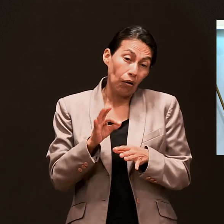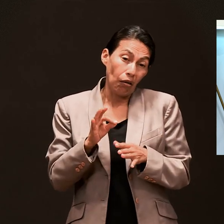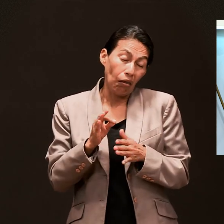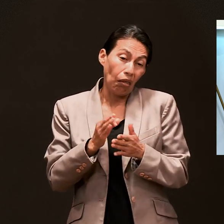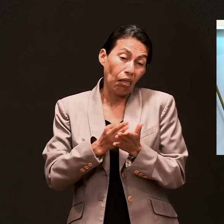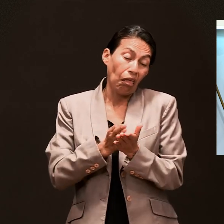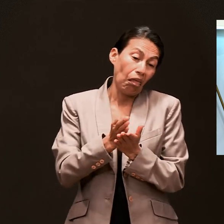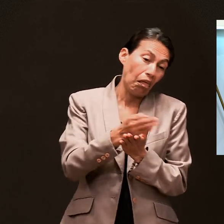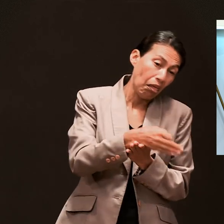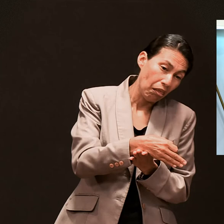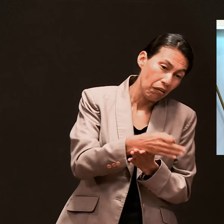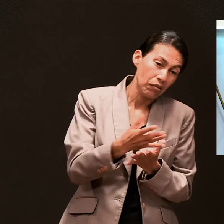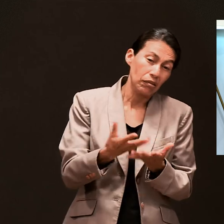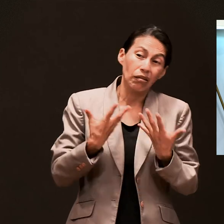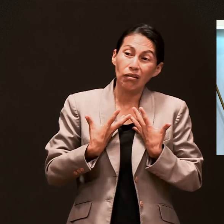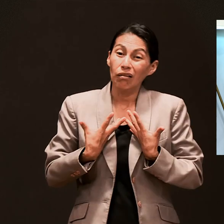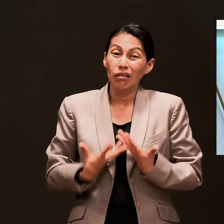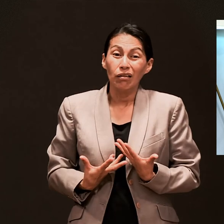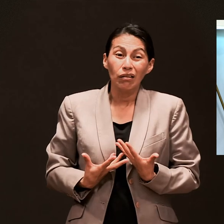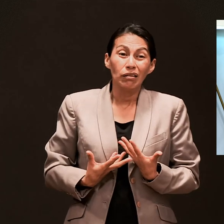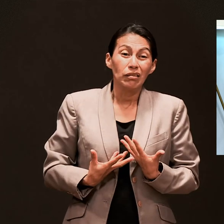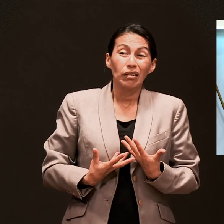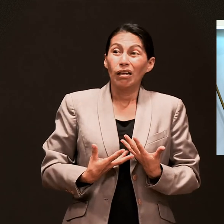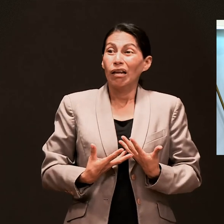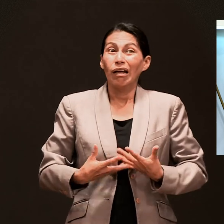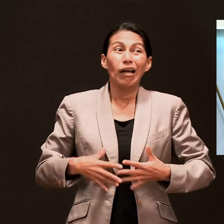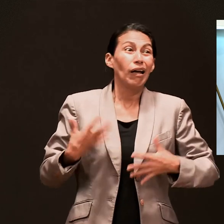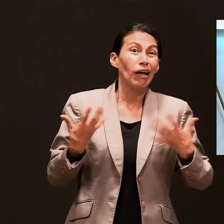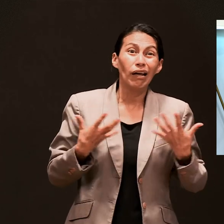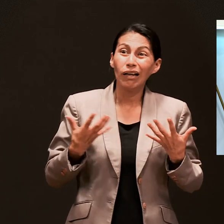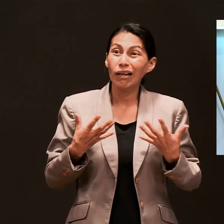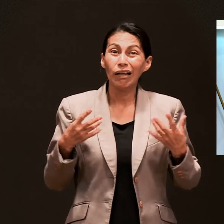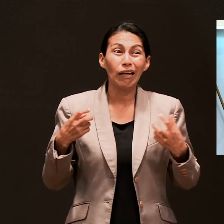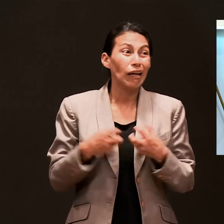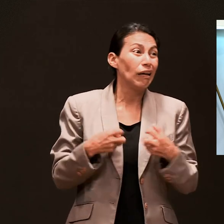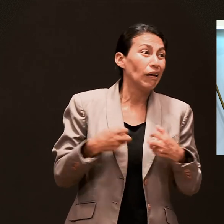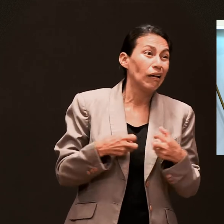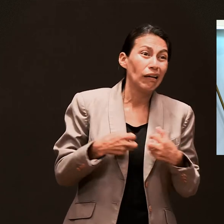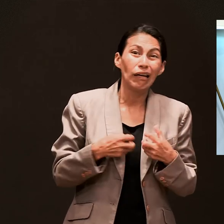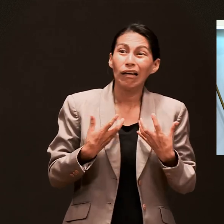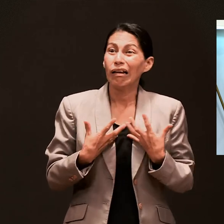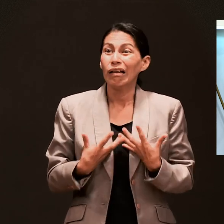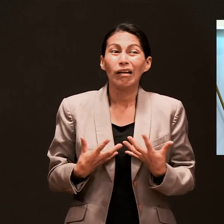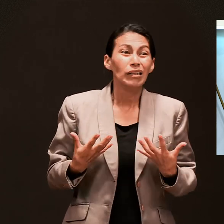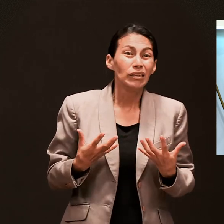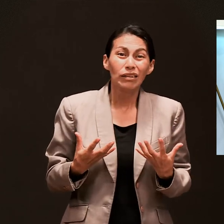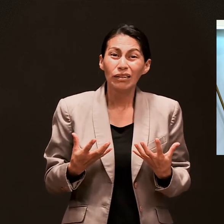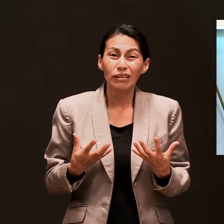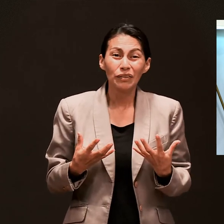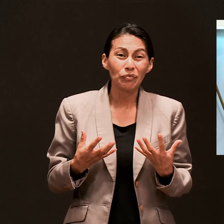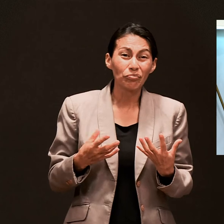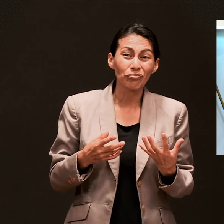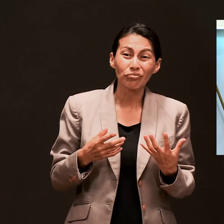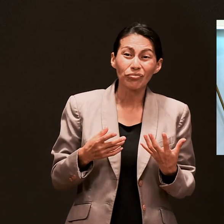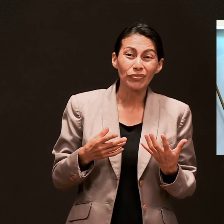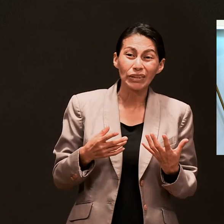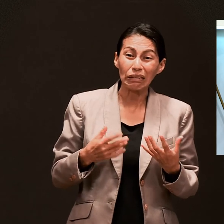a descarrilarnos digamos al barranco en la angustia uno corre uno hace